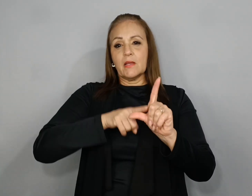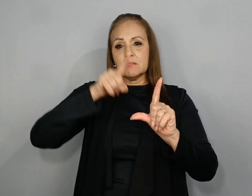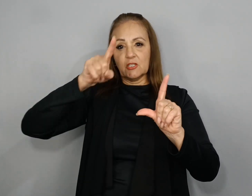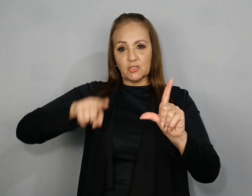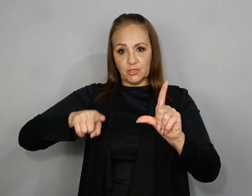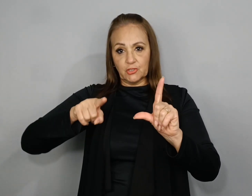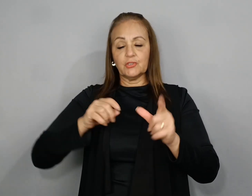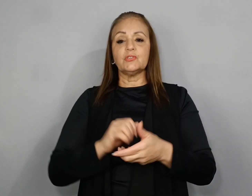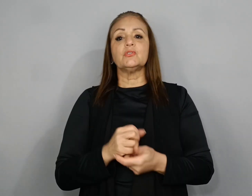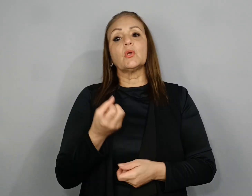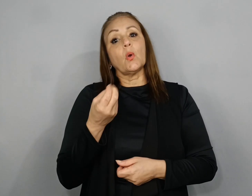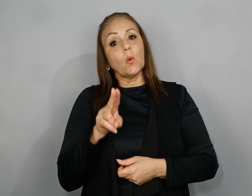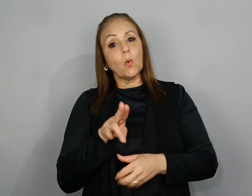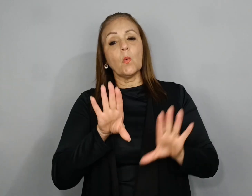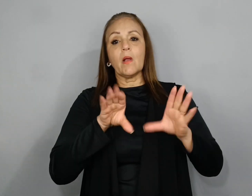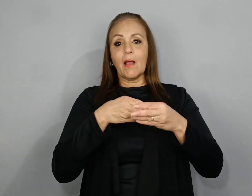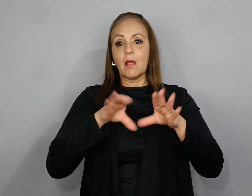ou categórica.